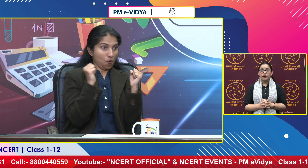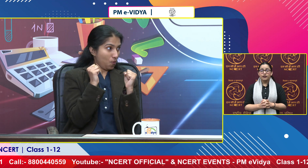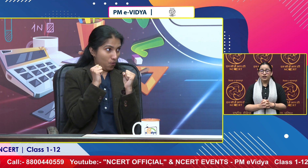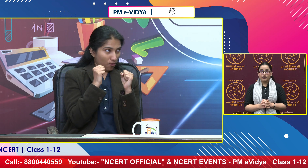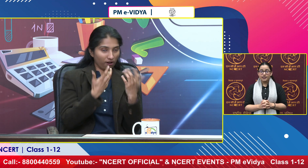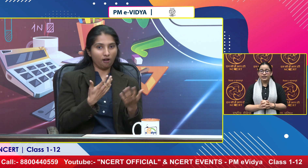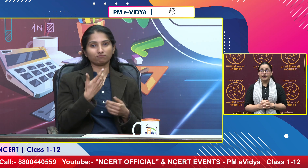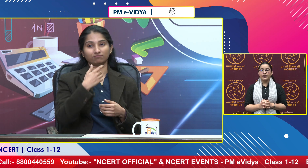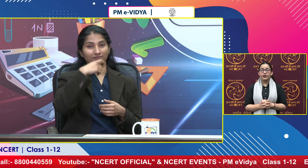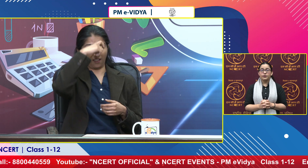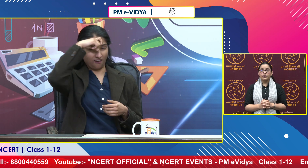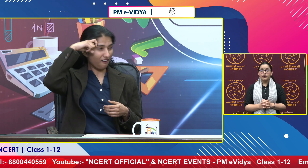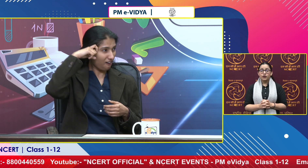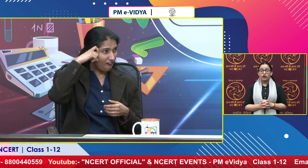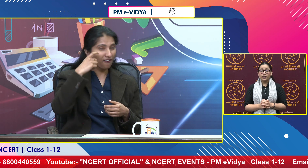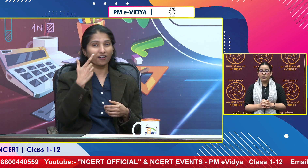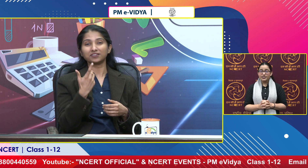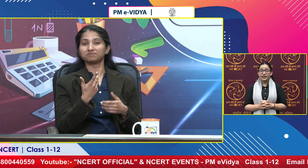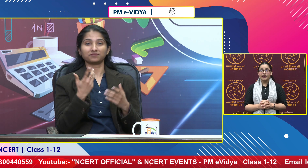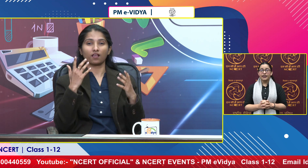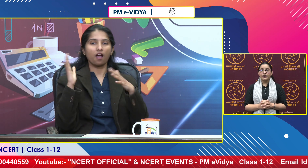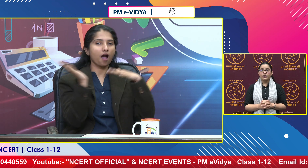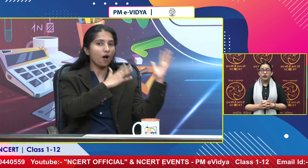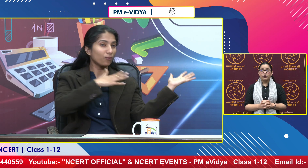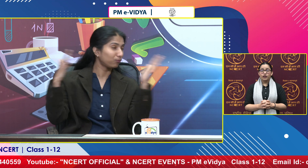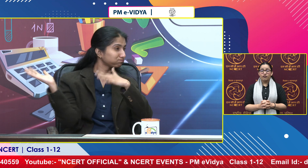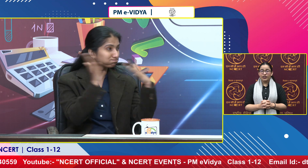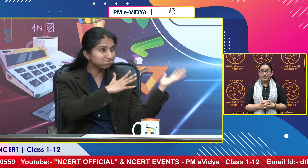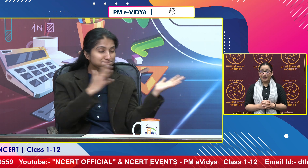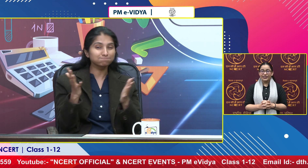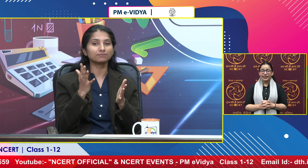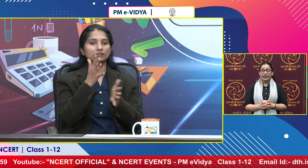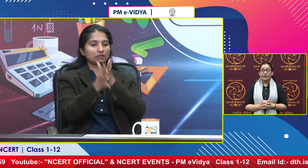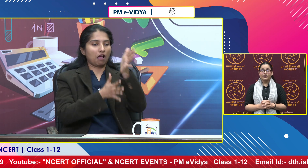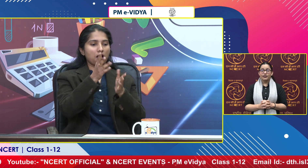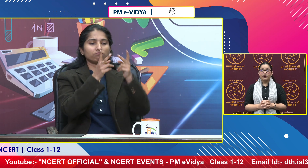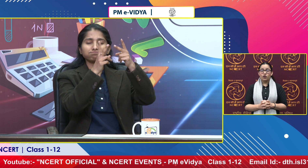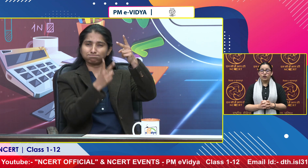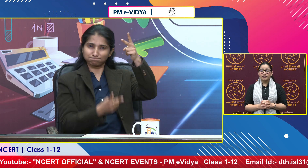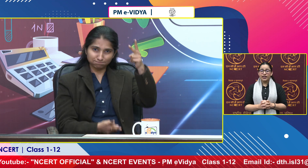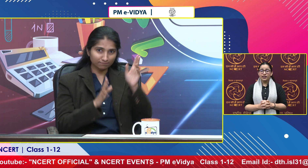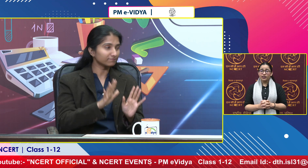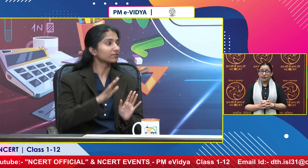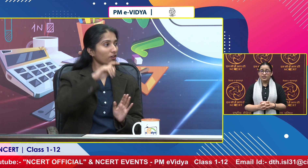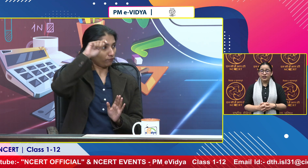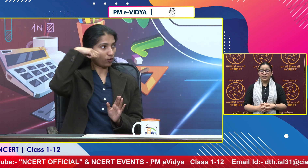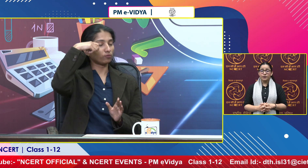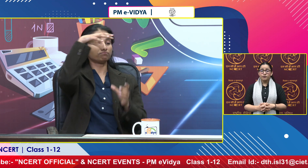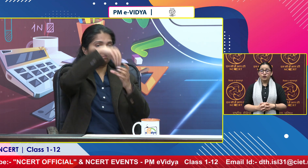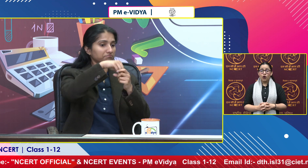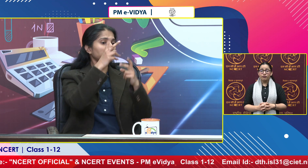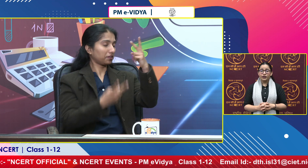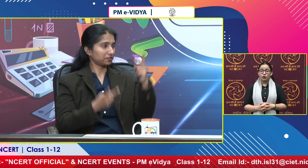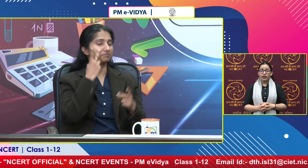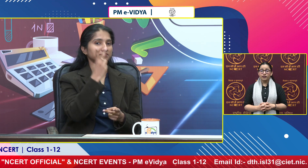है, ठंड का साइन ये है, गर्मी का साइन ये है, हवा का साइन ये है, और साइन अलग अलग सारे